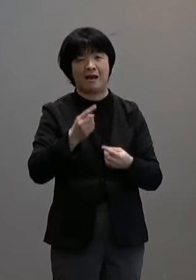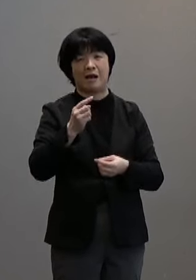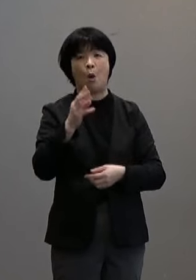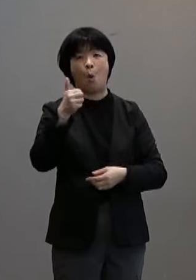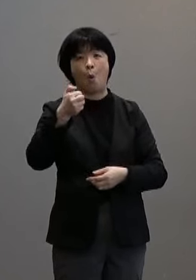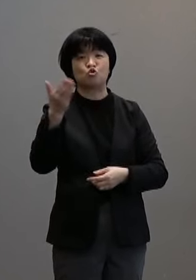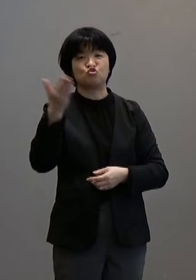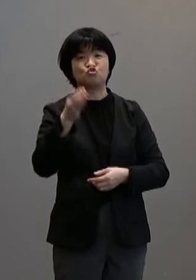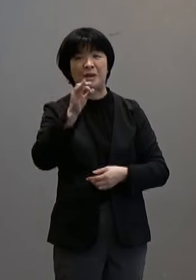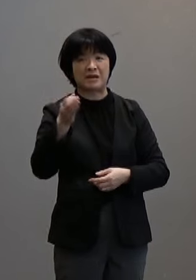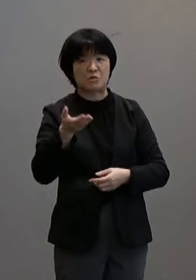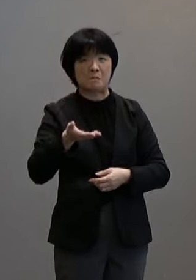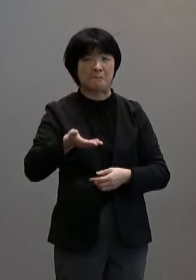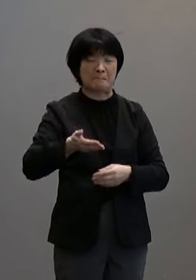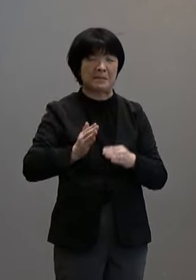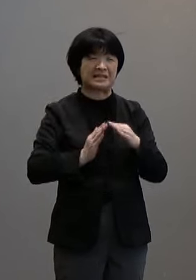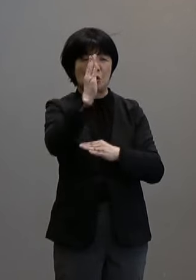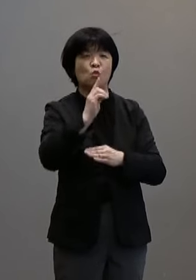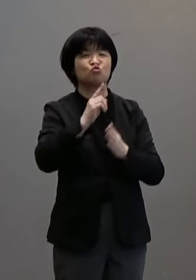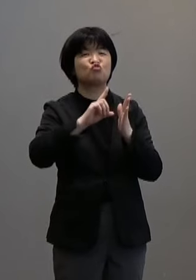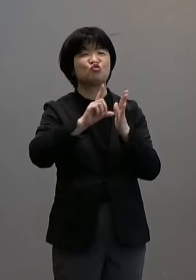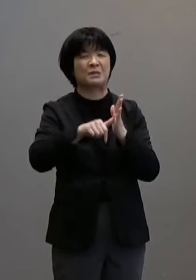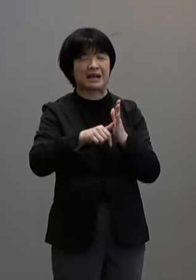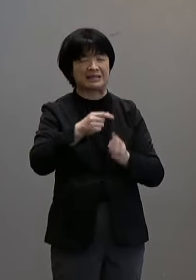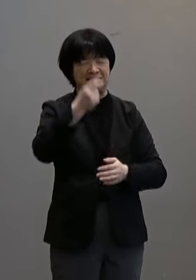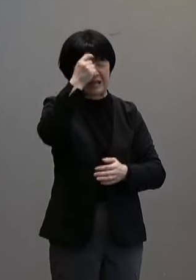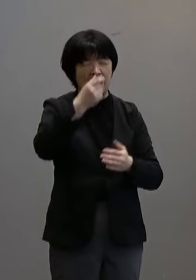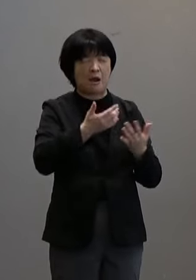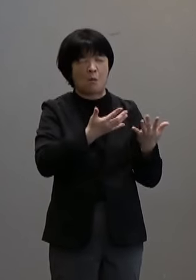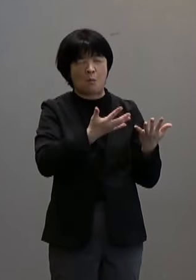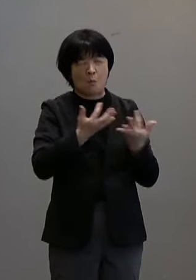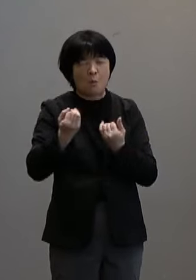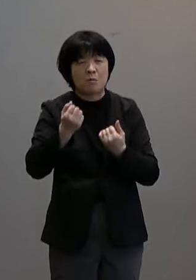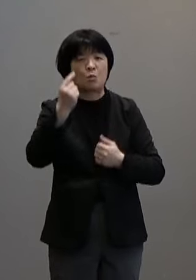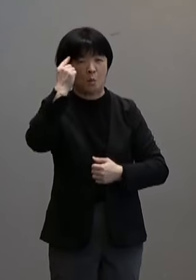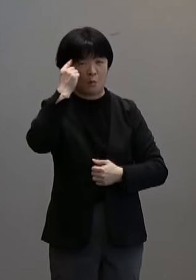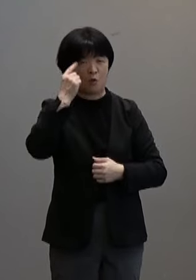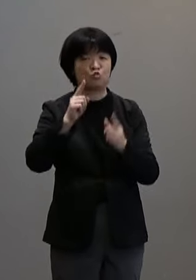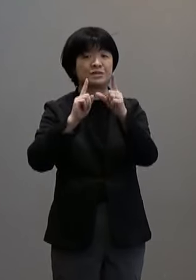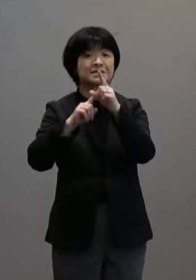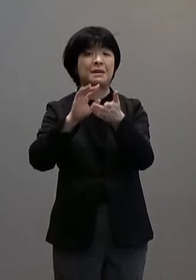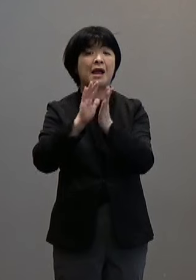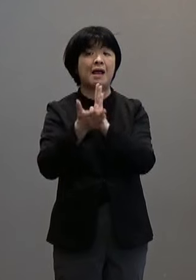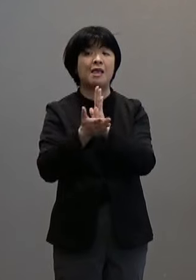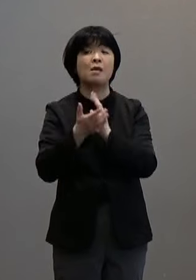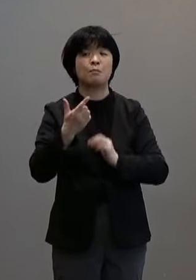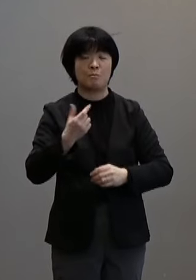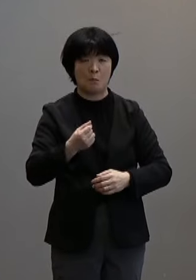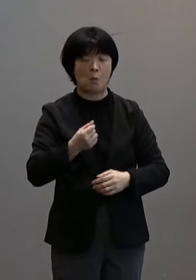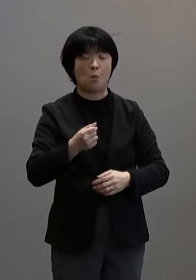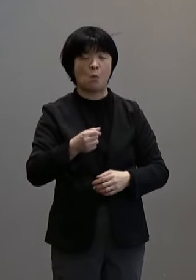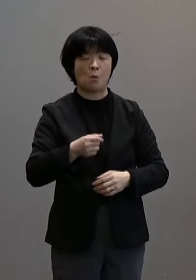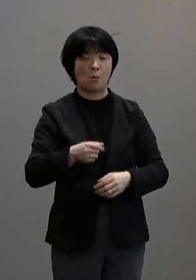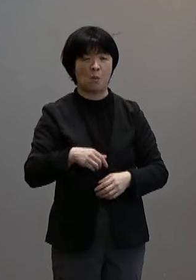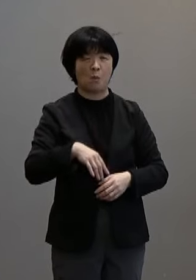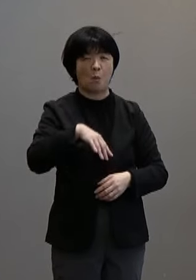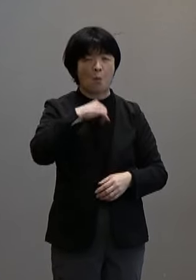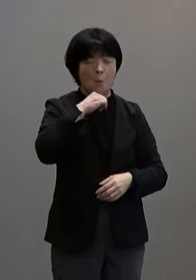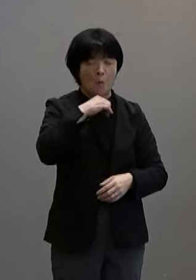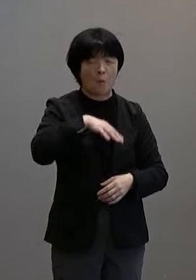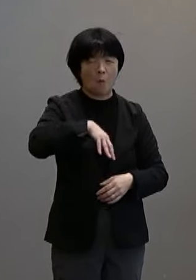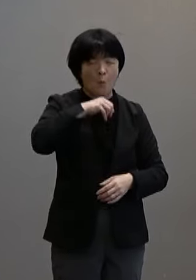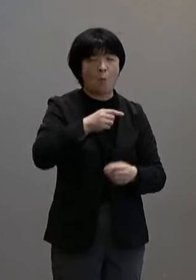害が拡大しているような状況があるようです。でそんな中、県内でも地域によって、高齢化、あと少子化